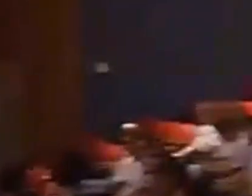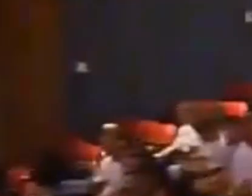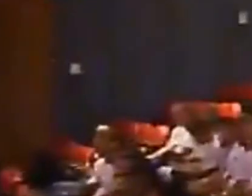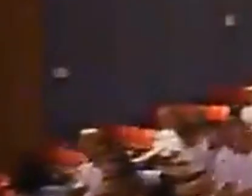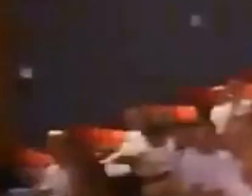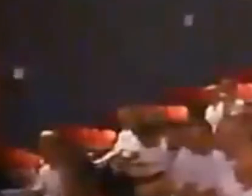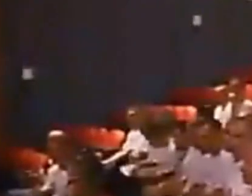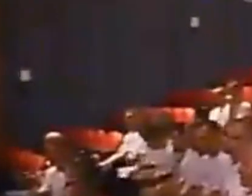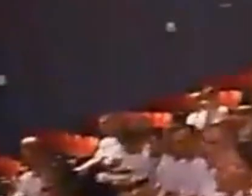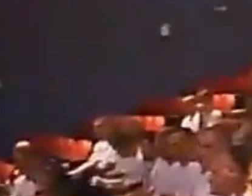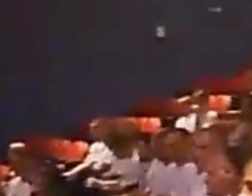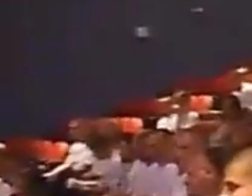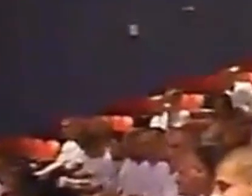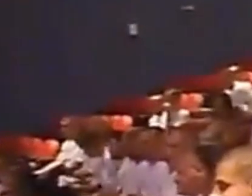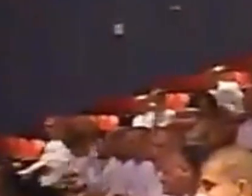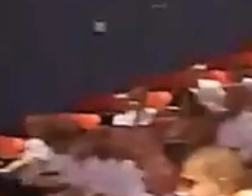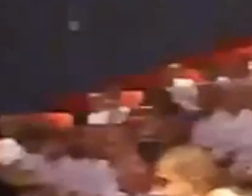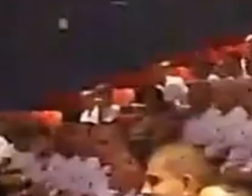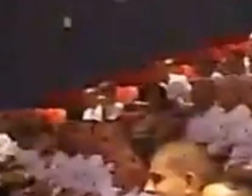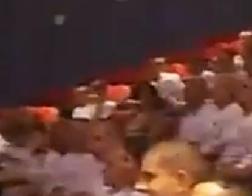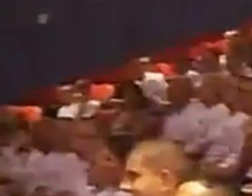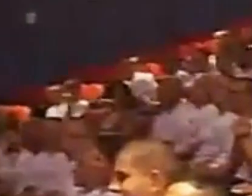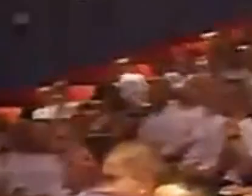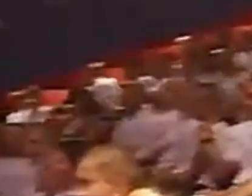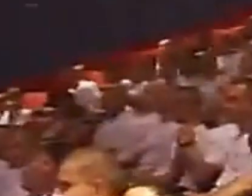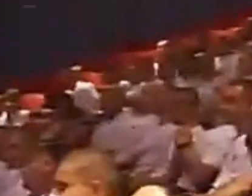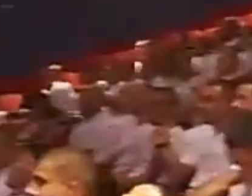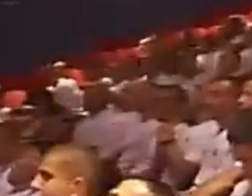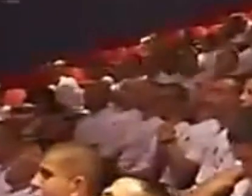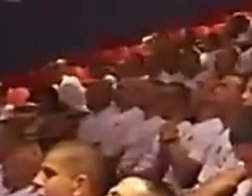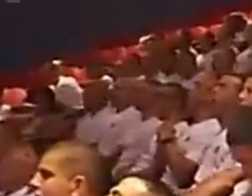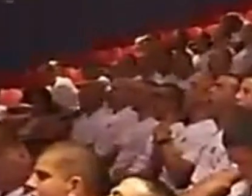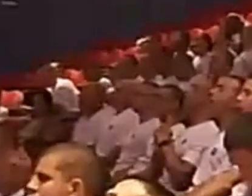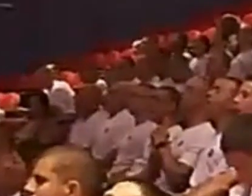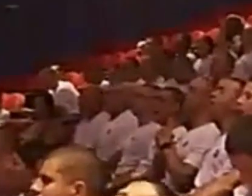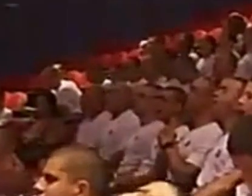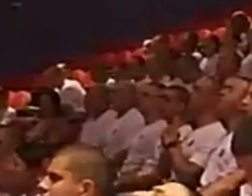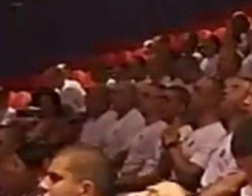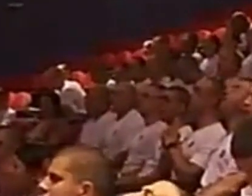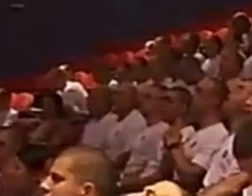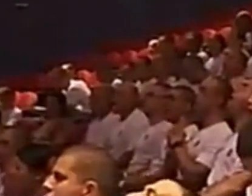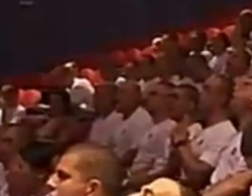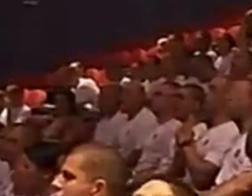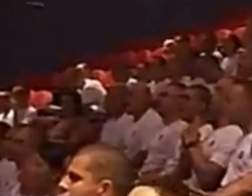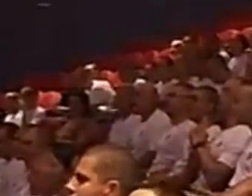vocês? Então, boa tarde!